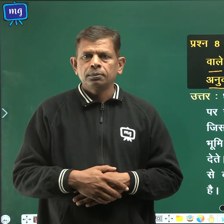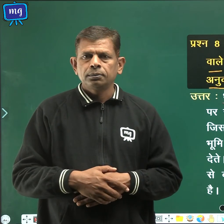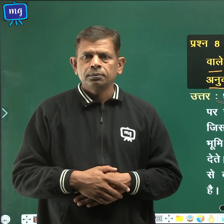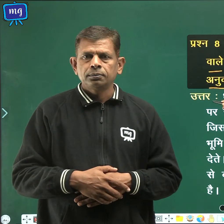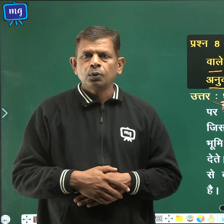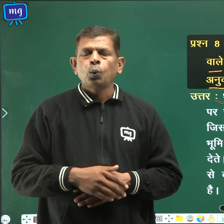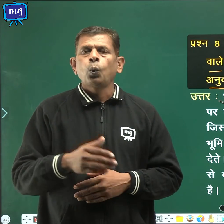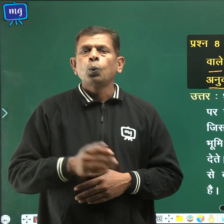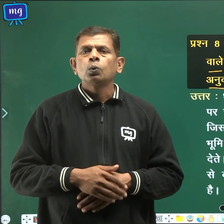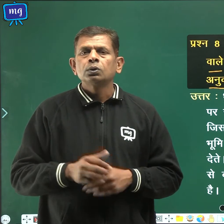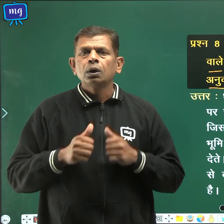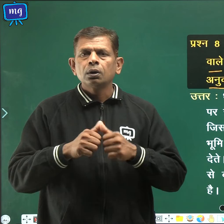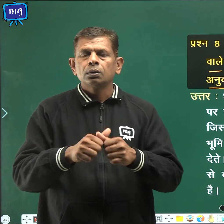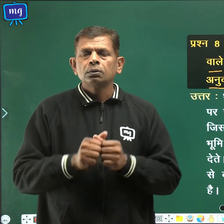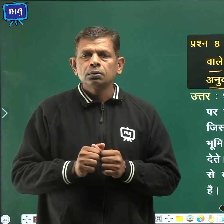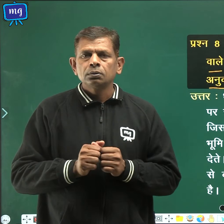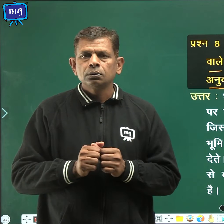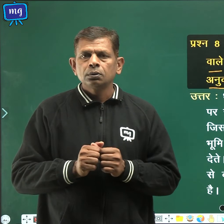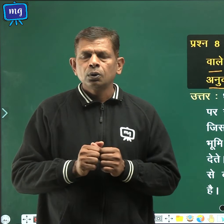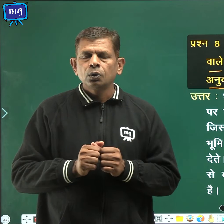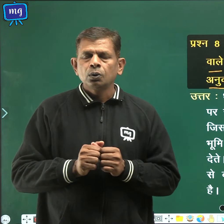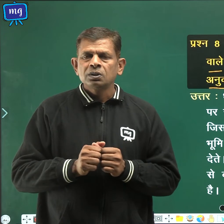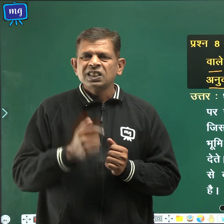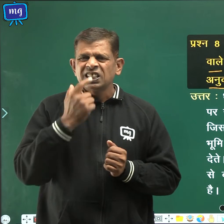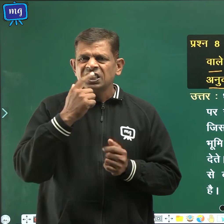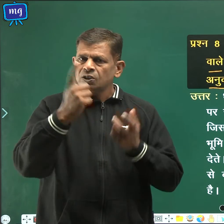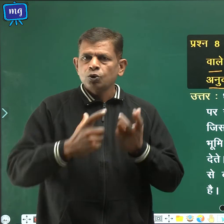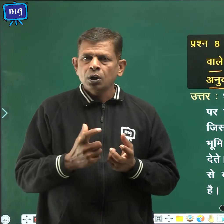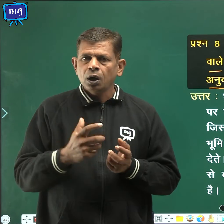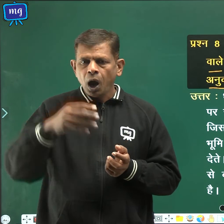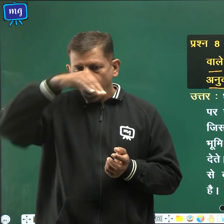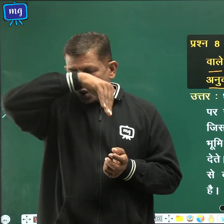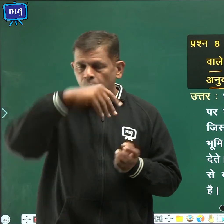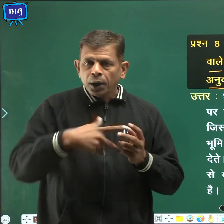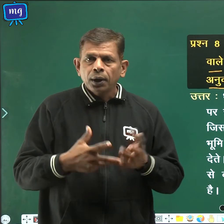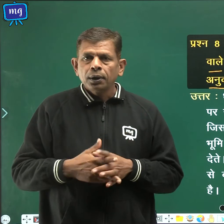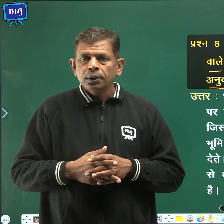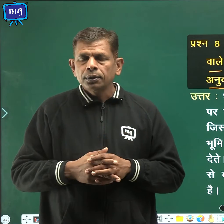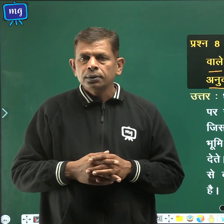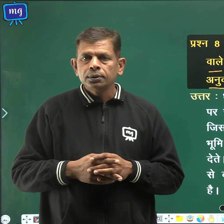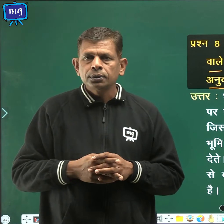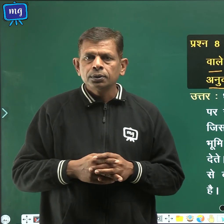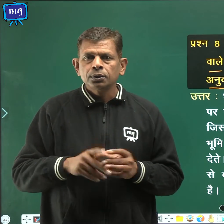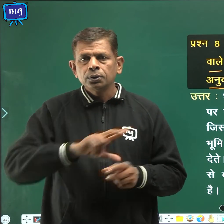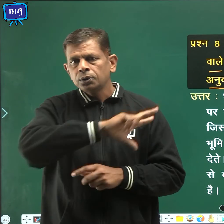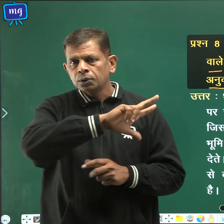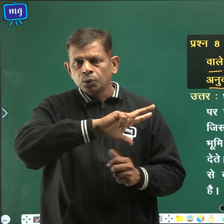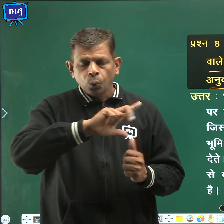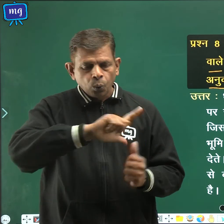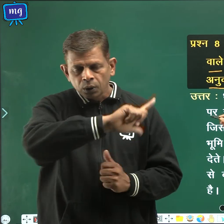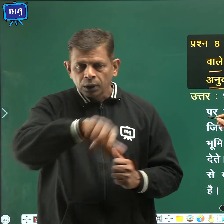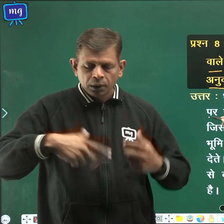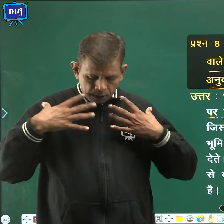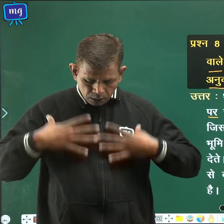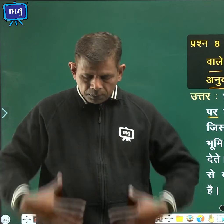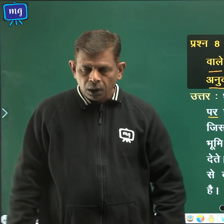उत्तर, ध्रुवीय भालू के सारे शरीर पर